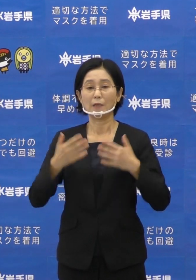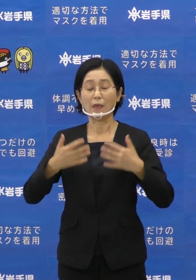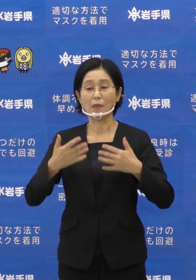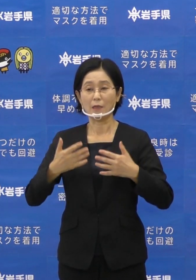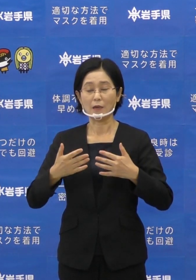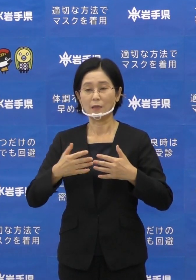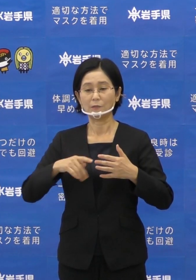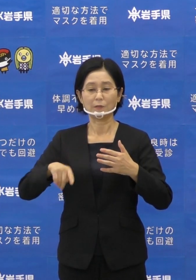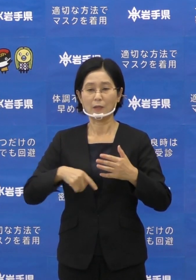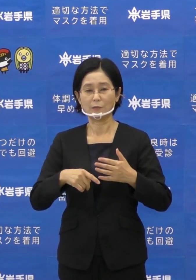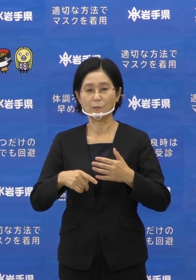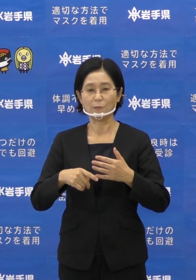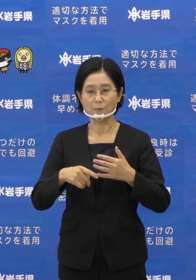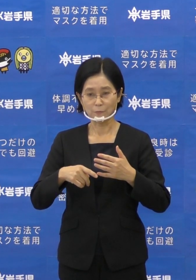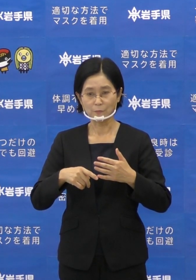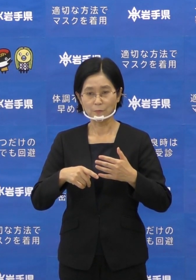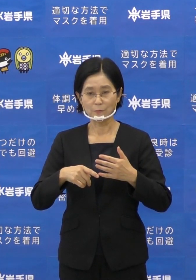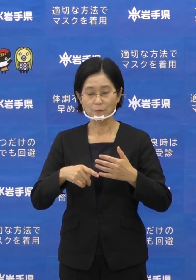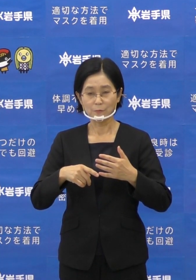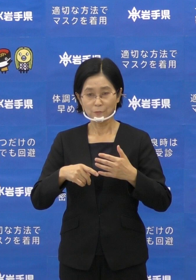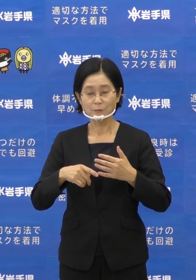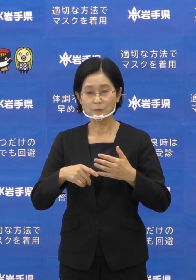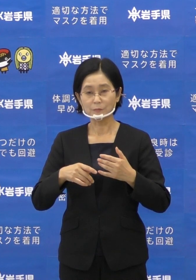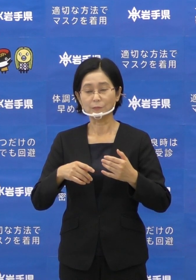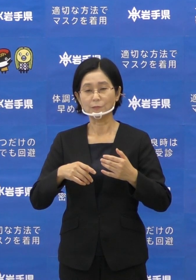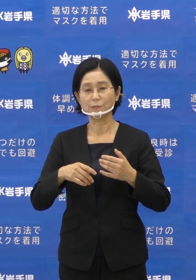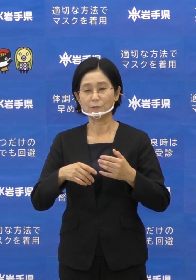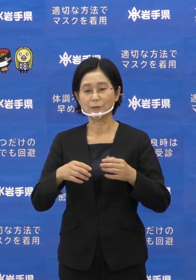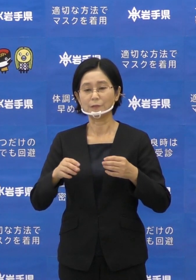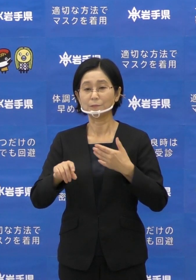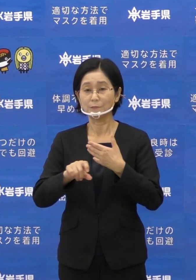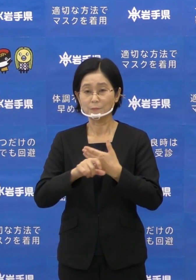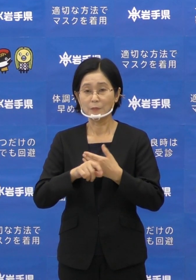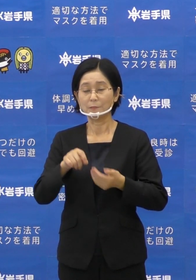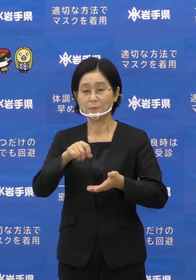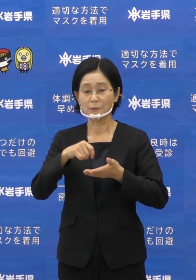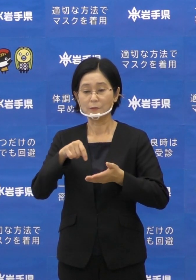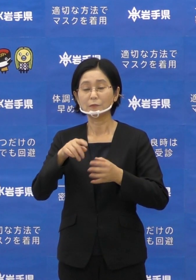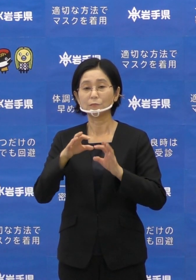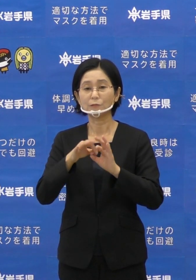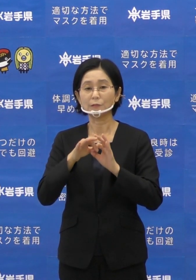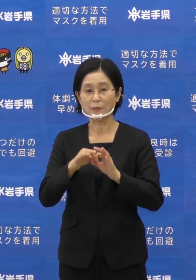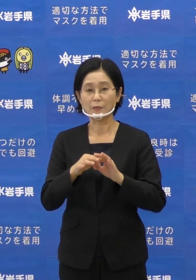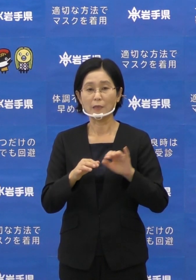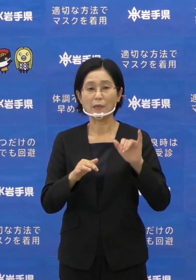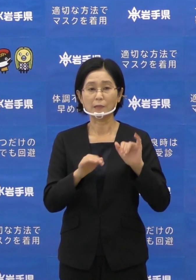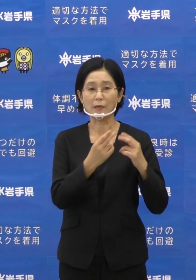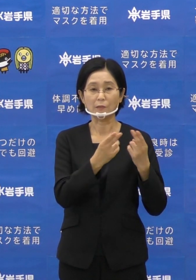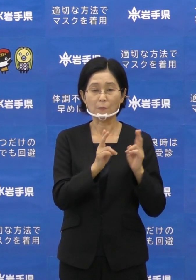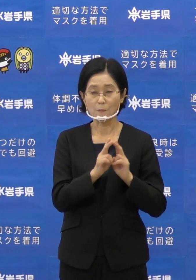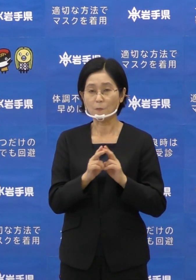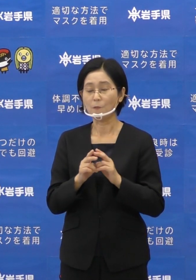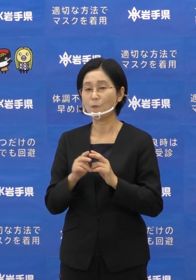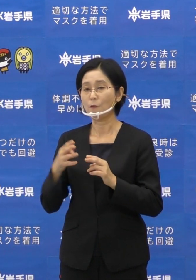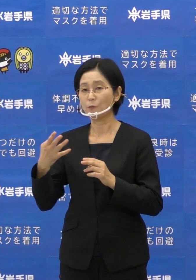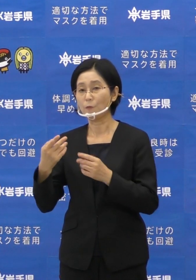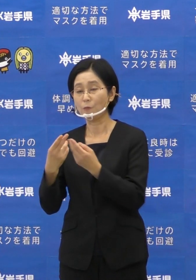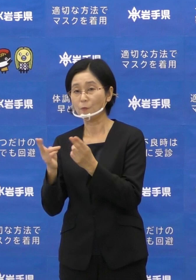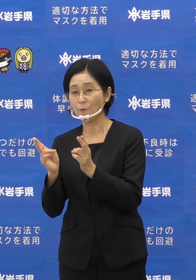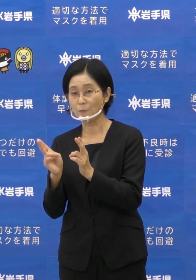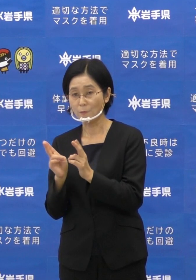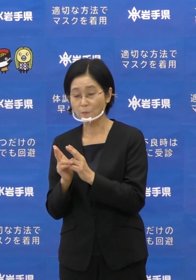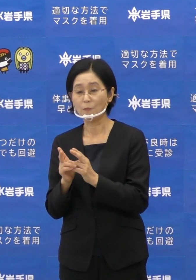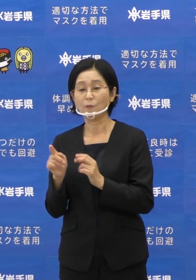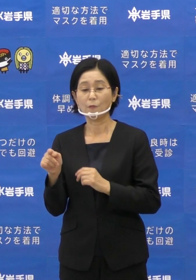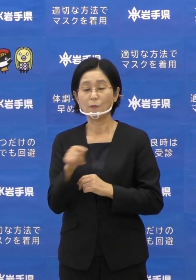その一区の、野党共闘というのは今共産党の方も候補者を